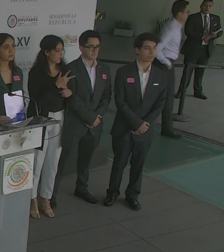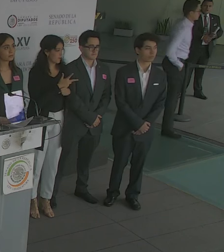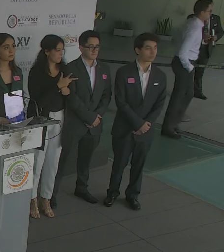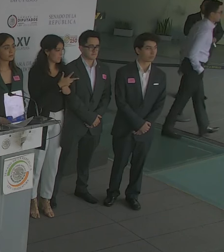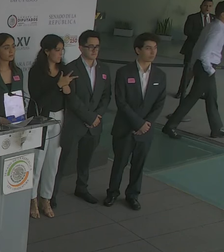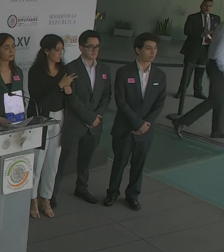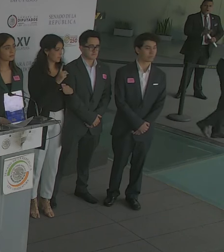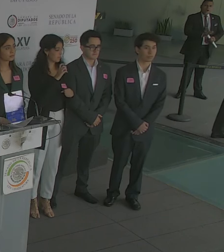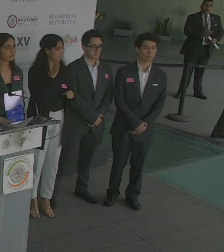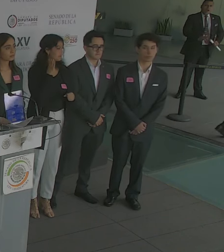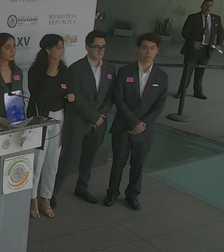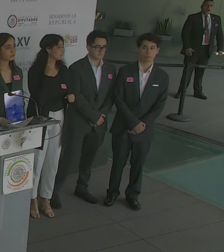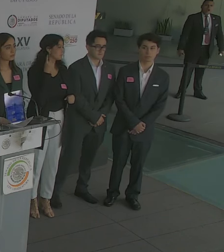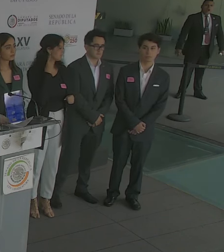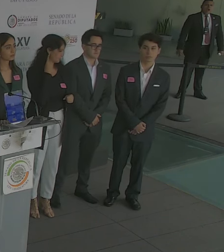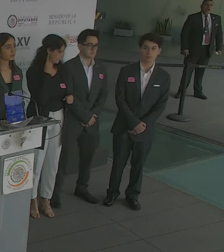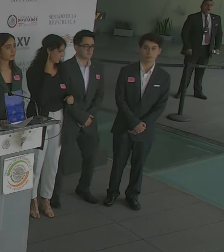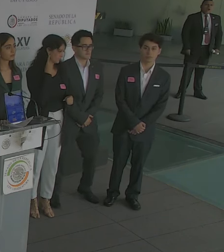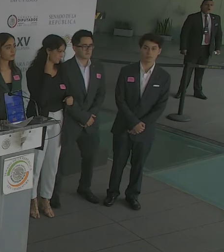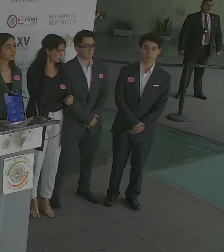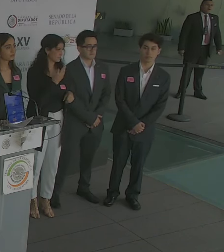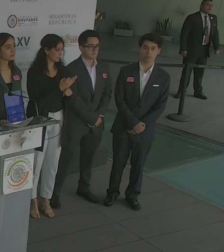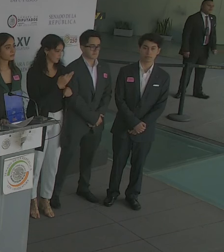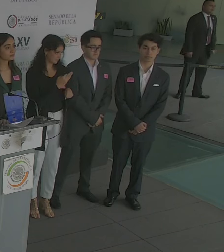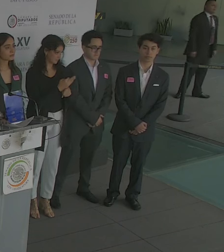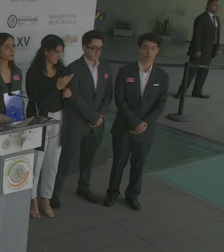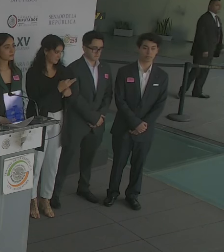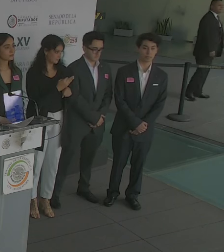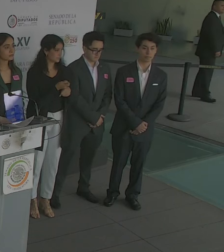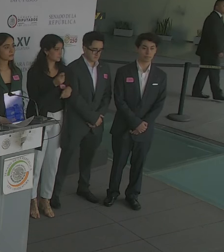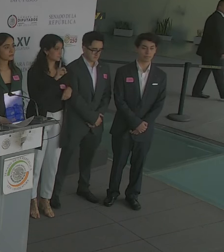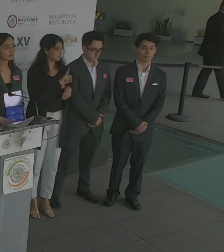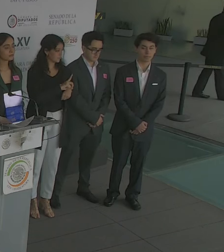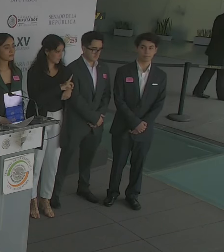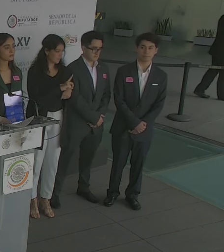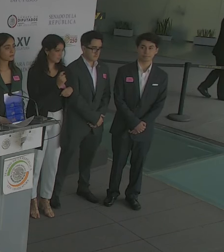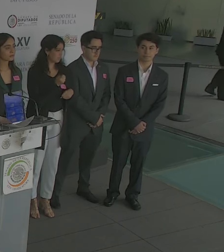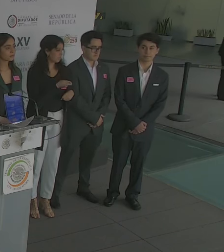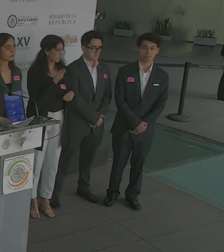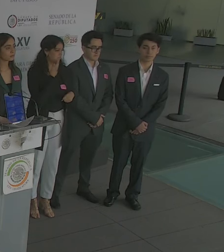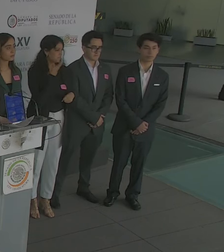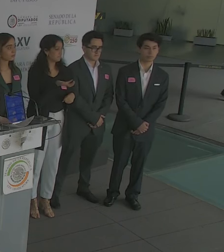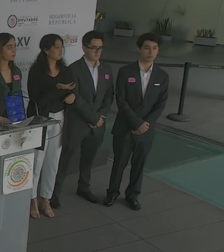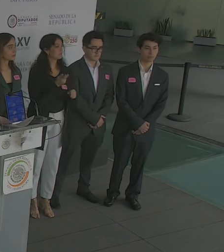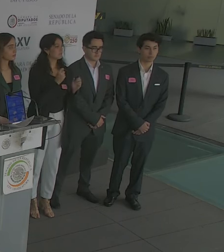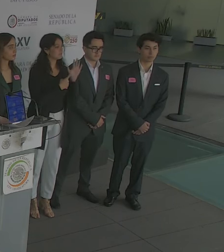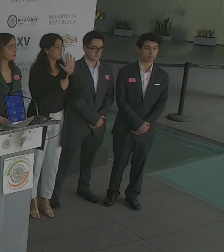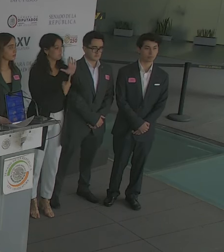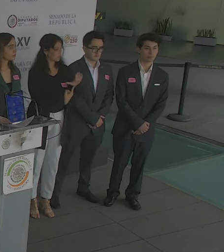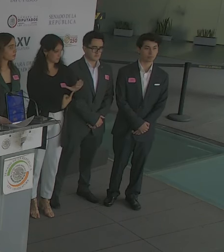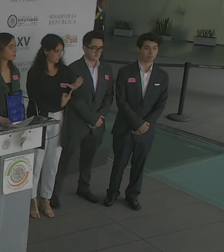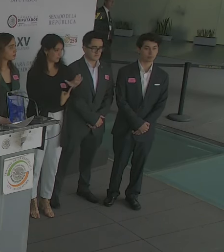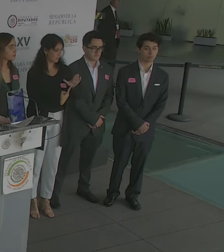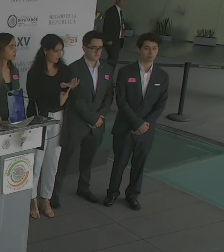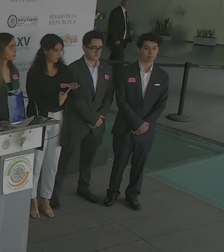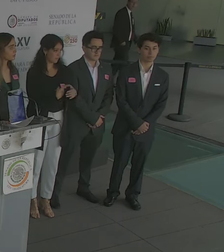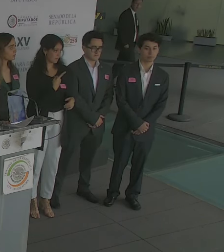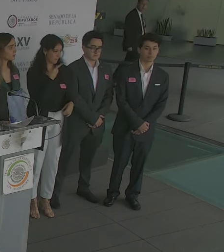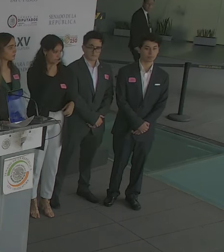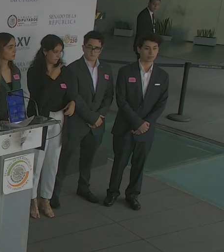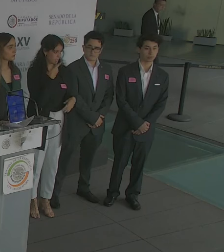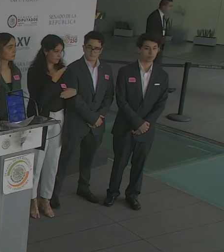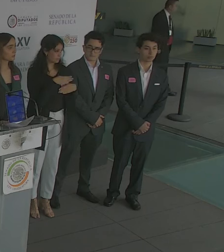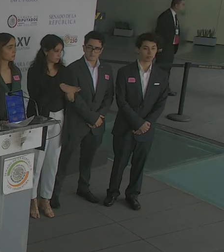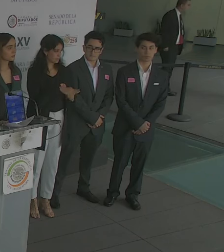la cámara de diputados el día de hoy pues específicamente queremos presentar y hablar sobre los